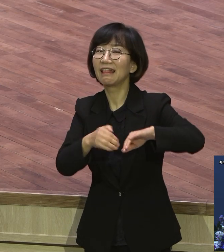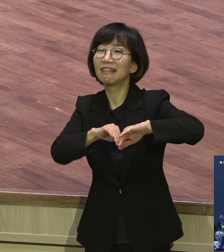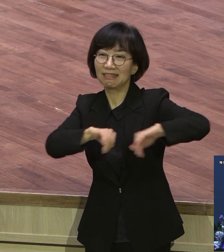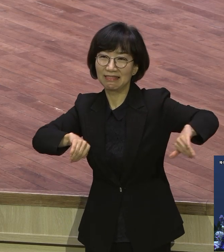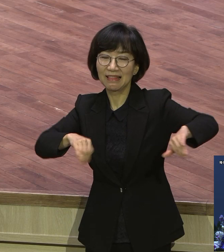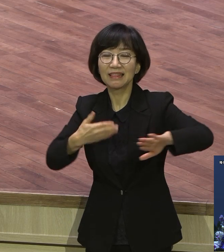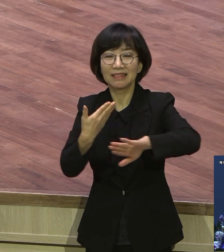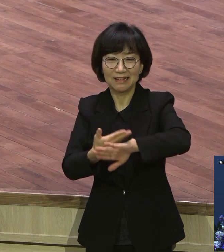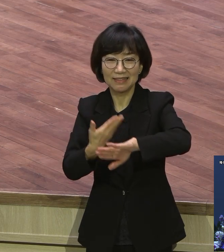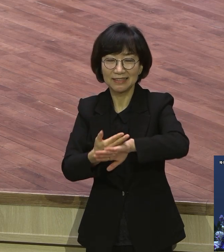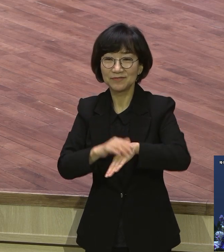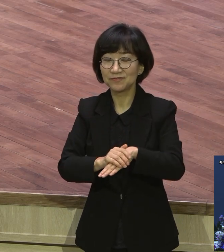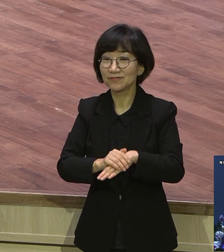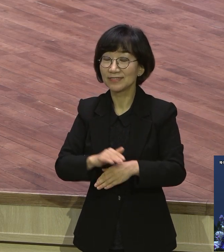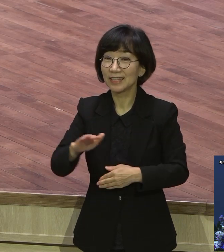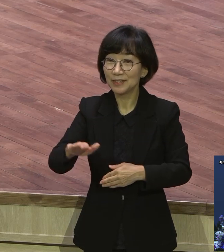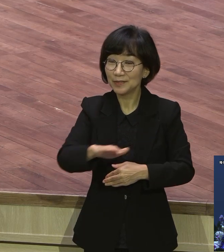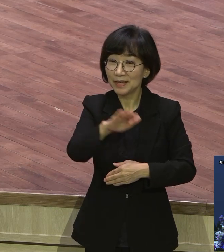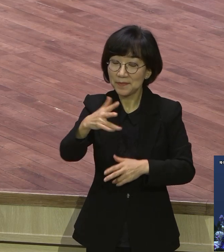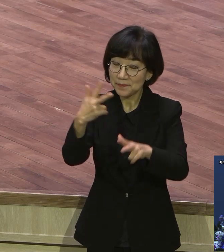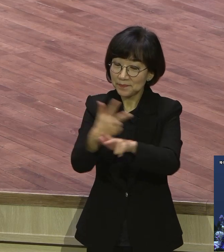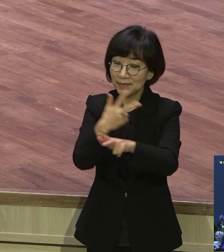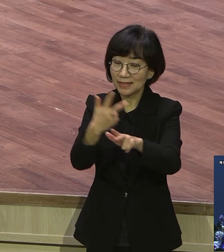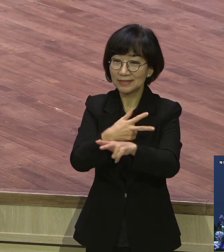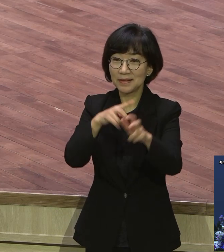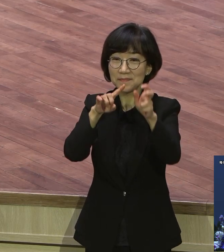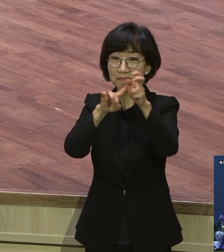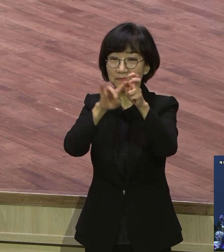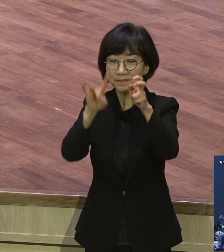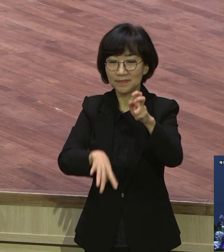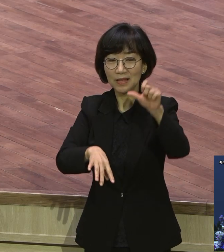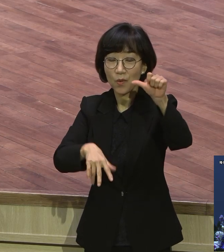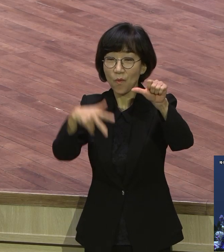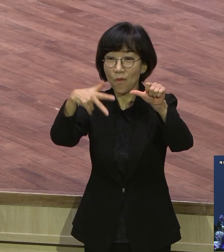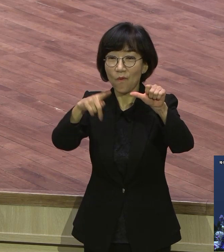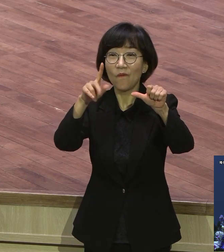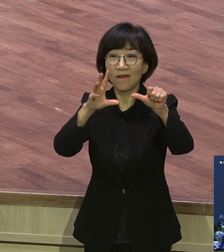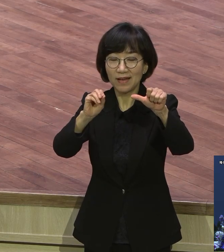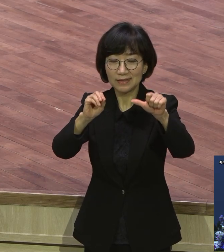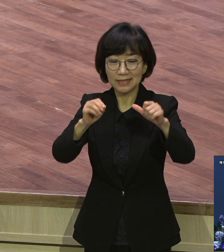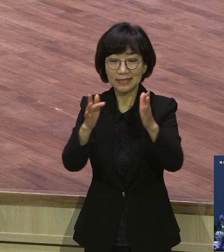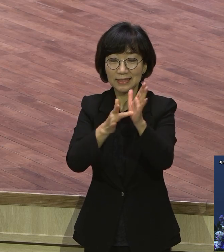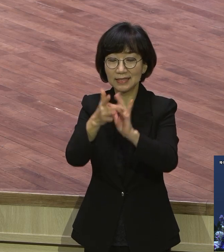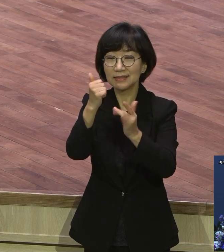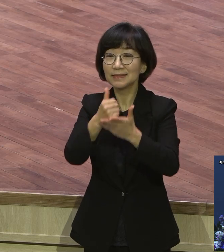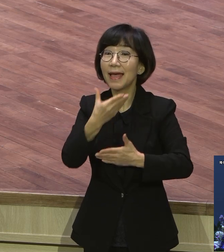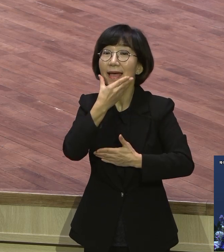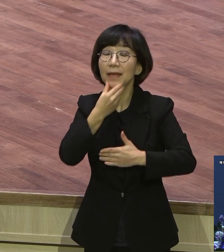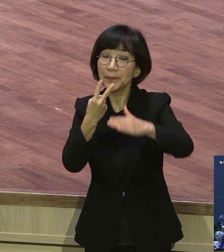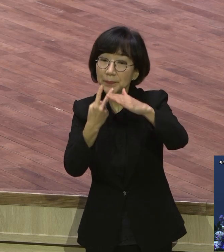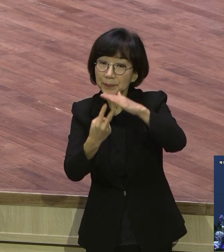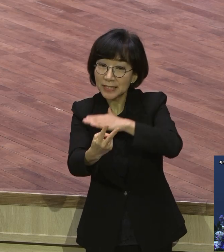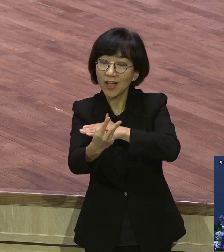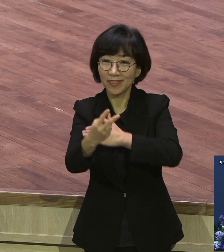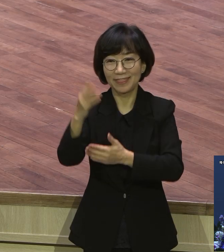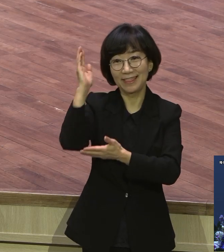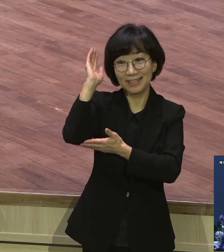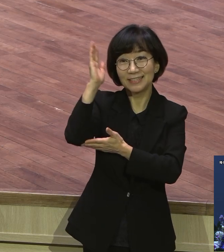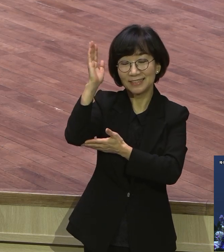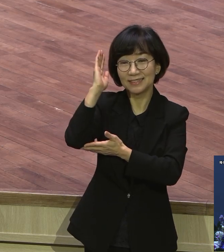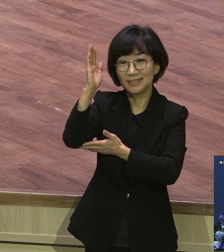우리가 매주일 지금 마태복음 5장에 기록된 예수님의 행복 비전을 살펴보고 있는데 지금